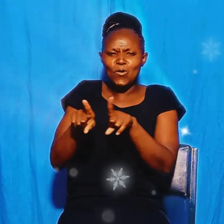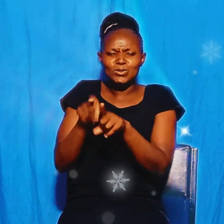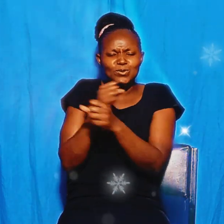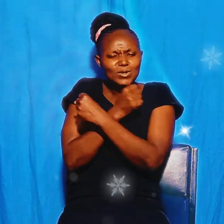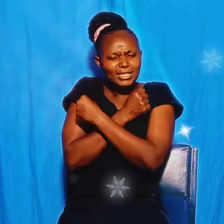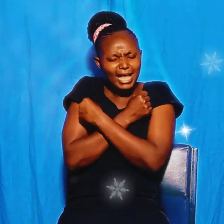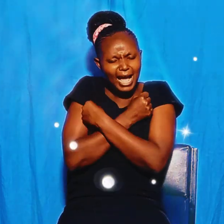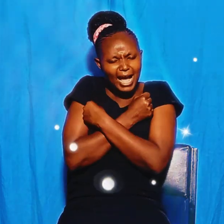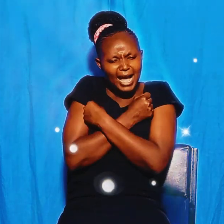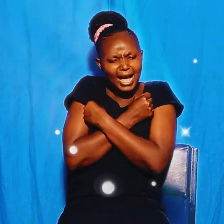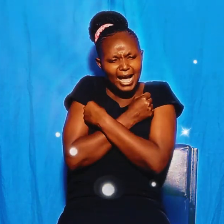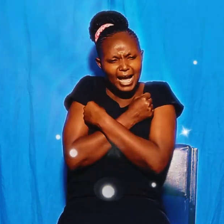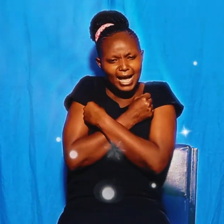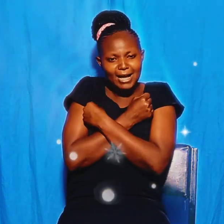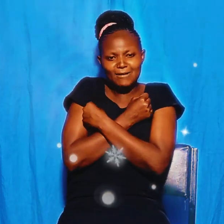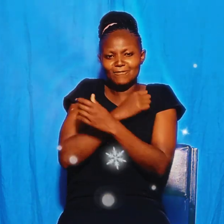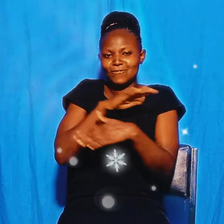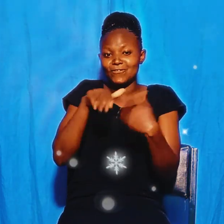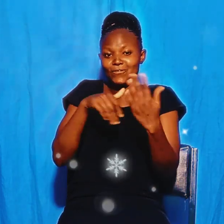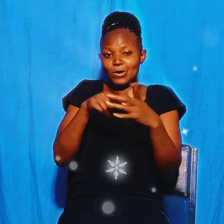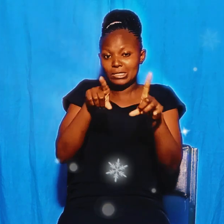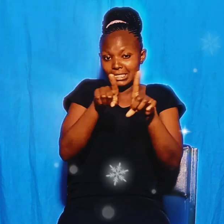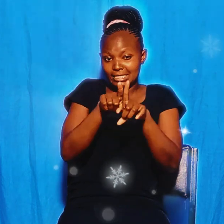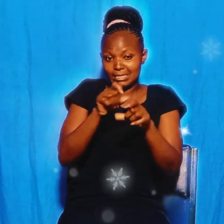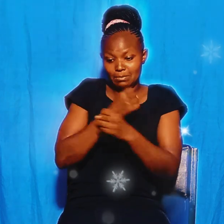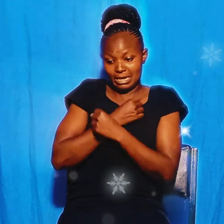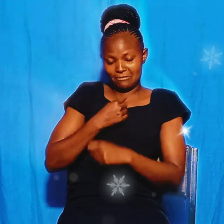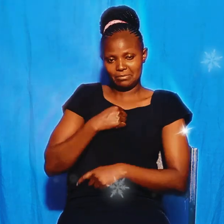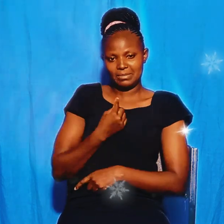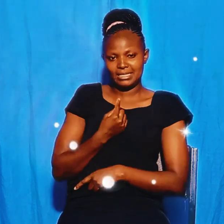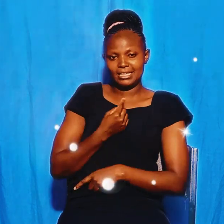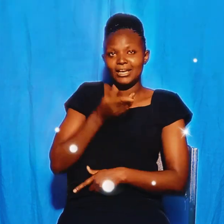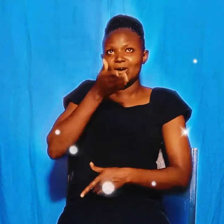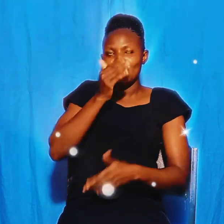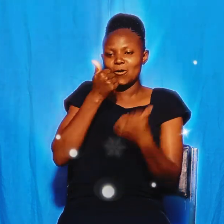mambi ndienye. Ngaiya amathime na thank you.